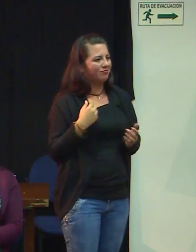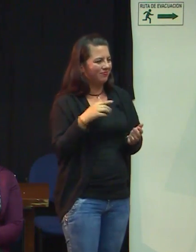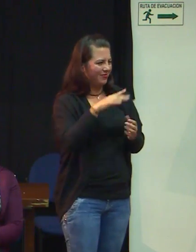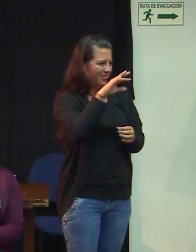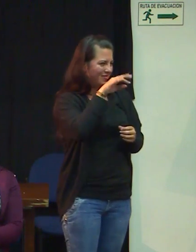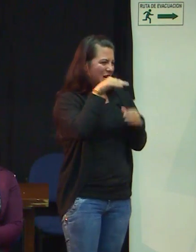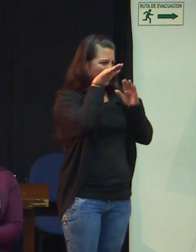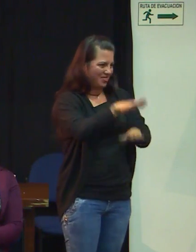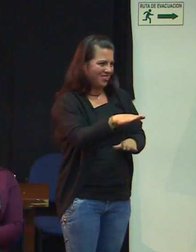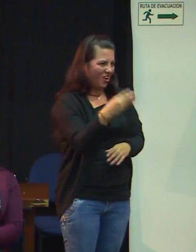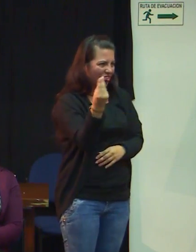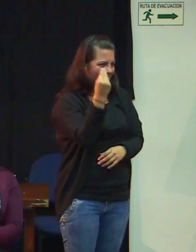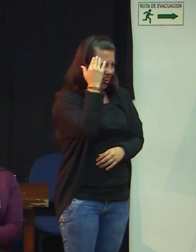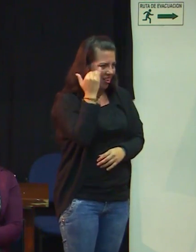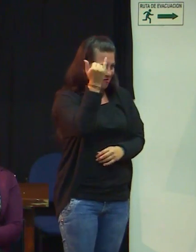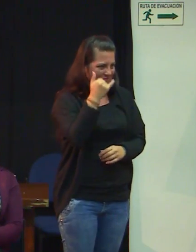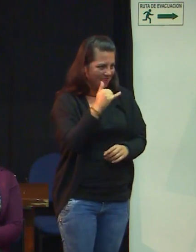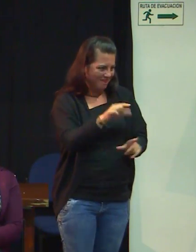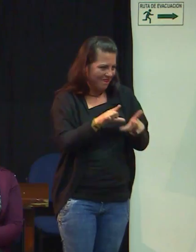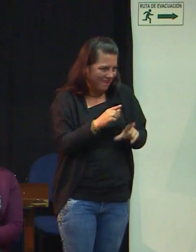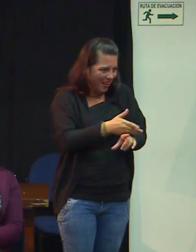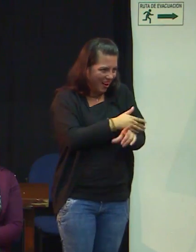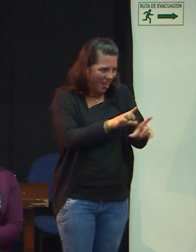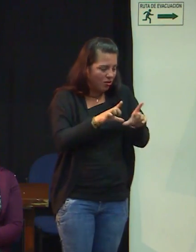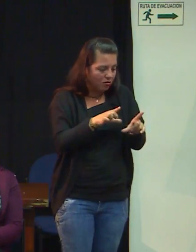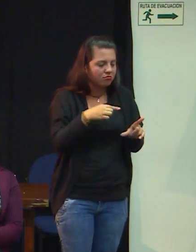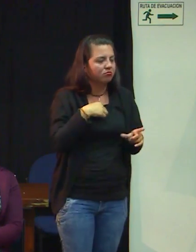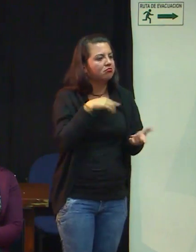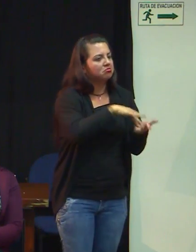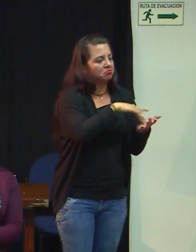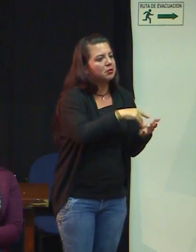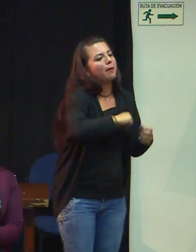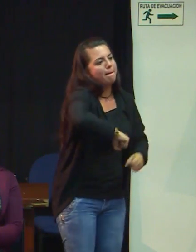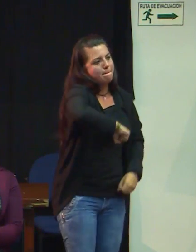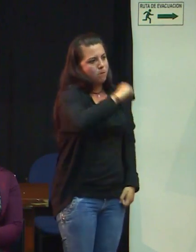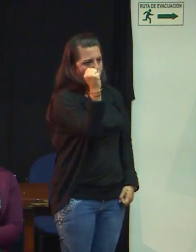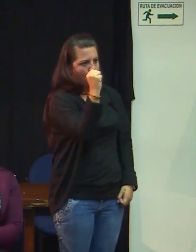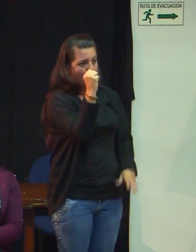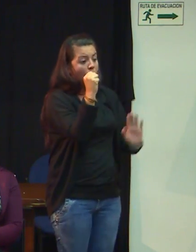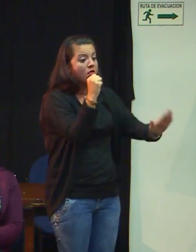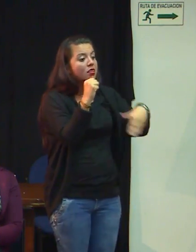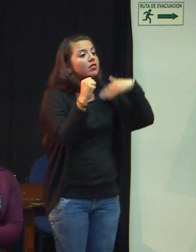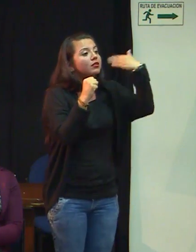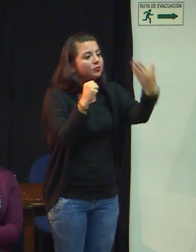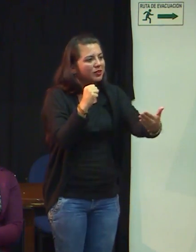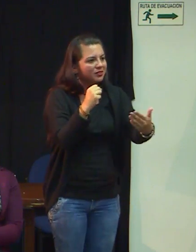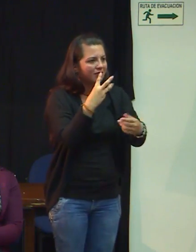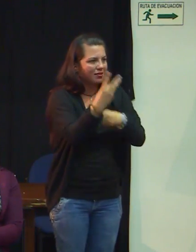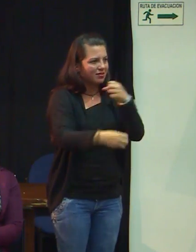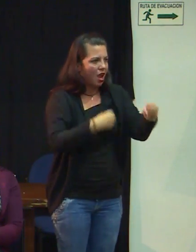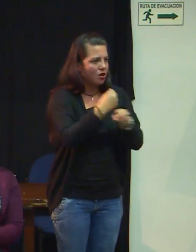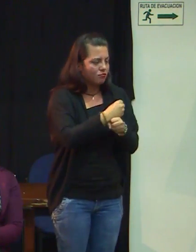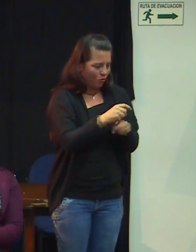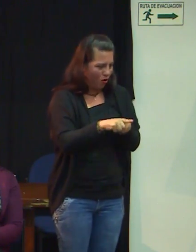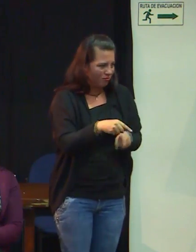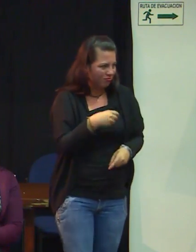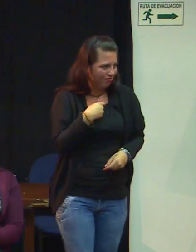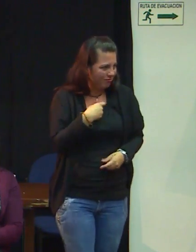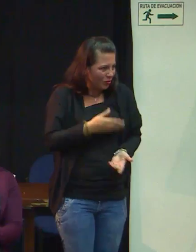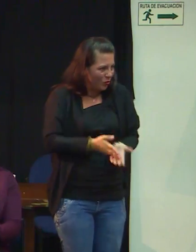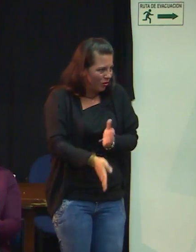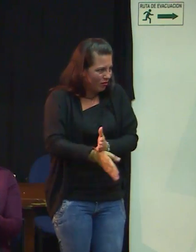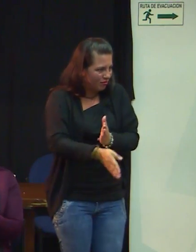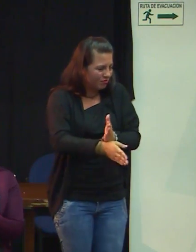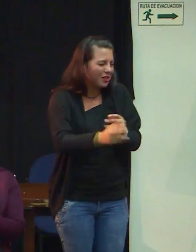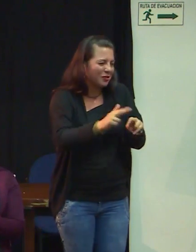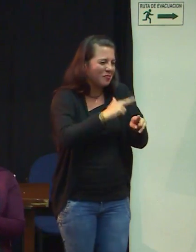de Pregrado y ganamos para ser representante de pregrado y después esa misma bandera que tuvimos 3 años, que fue algo anormal